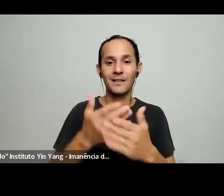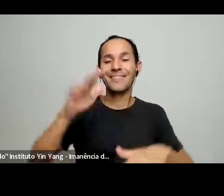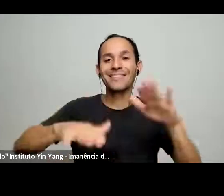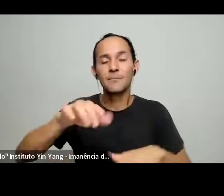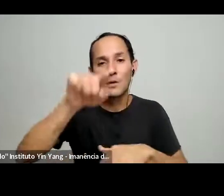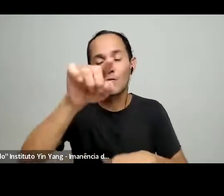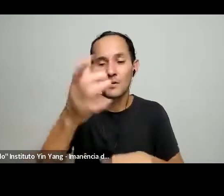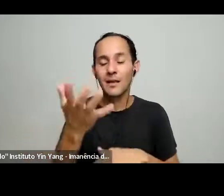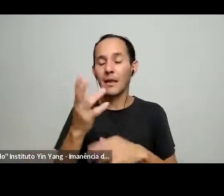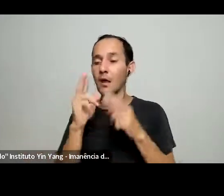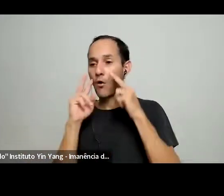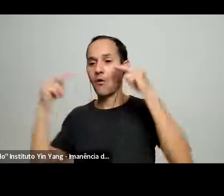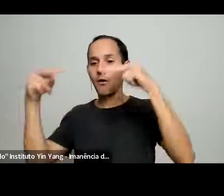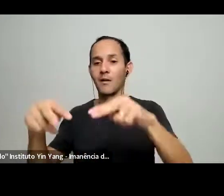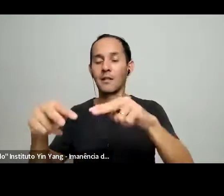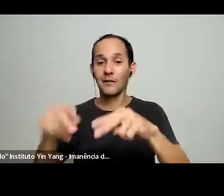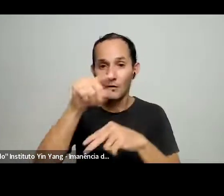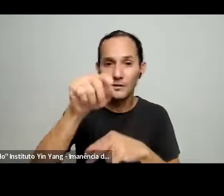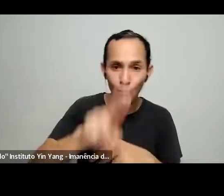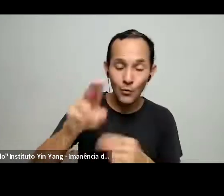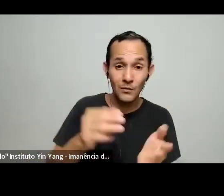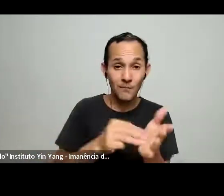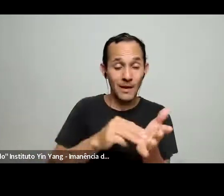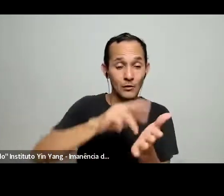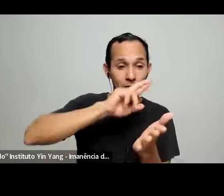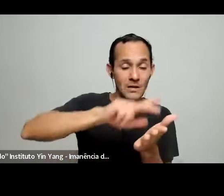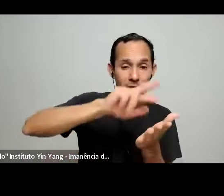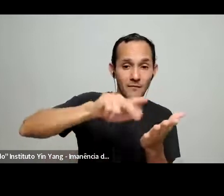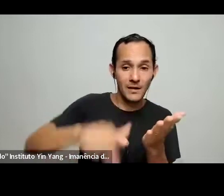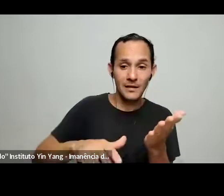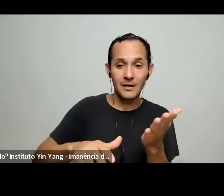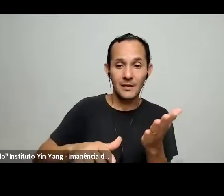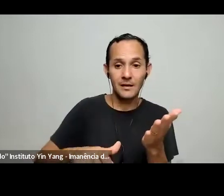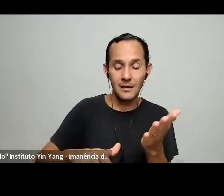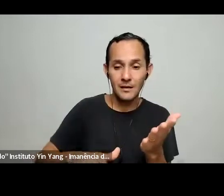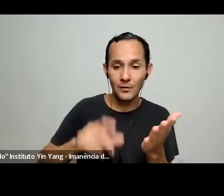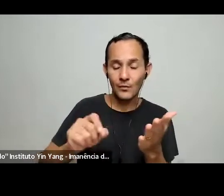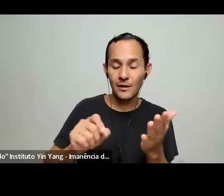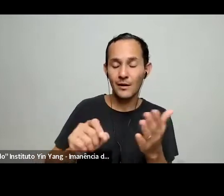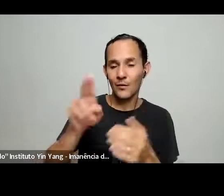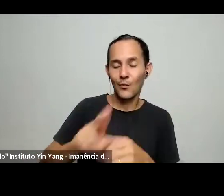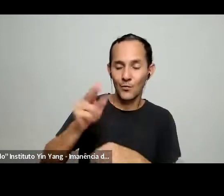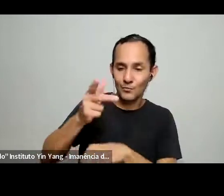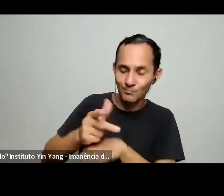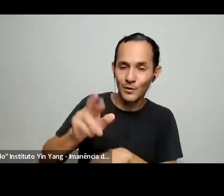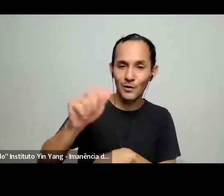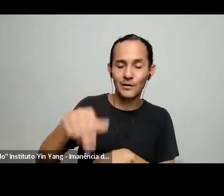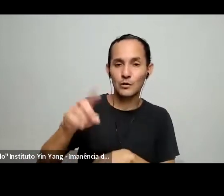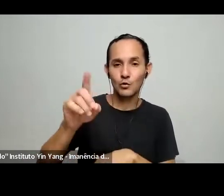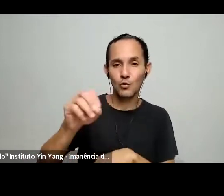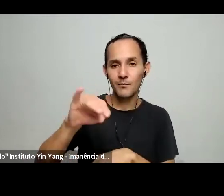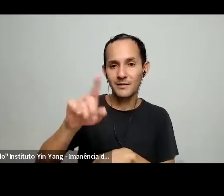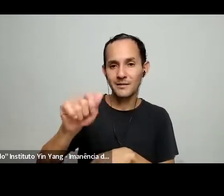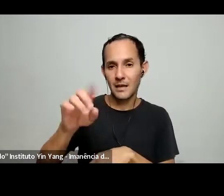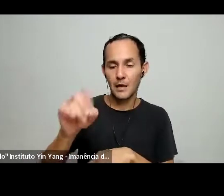quer enxergar, você usa métodos diferentes que não só o ensaio clínico randomizado controlado convencional,